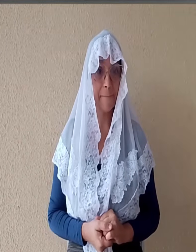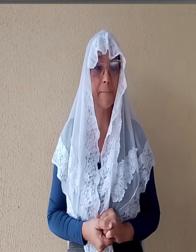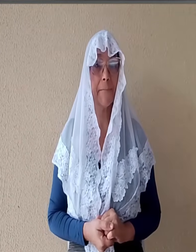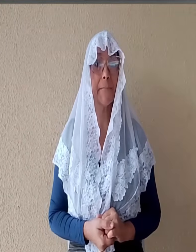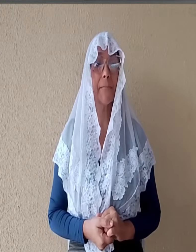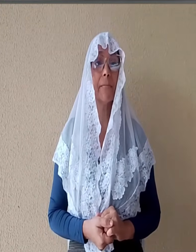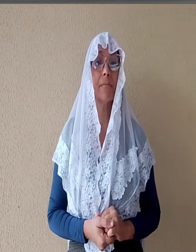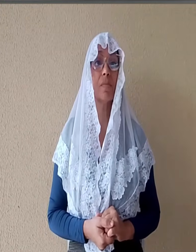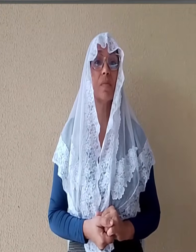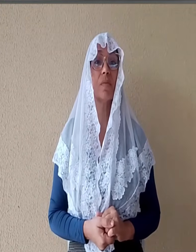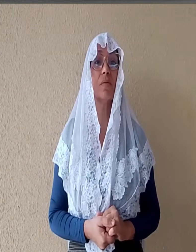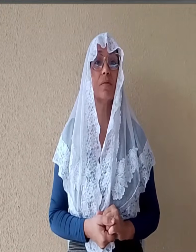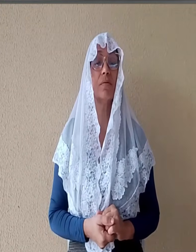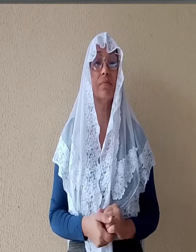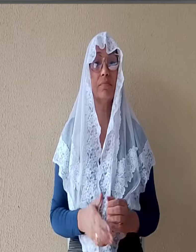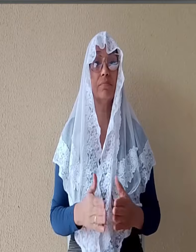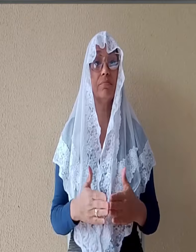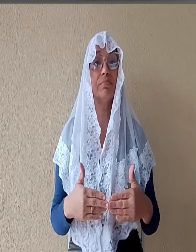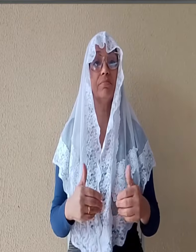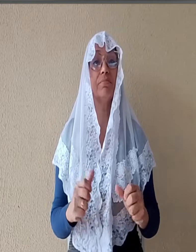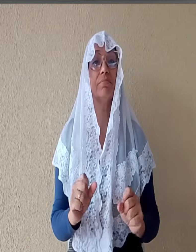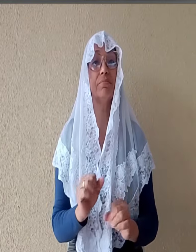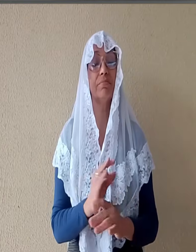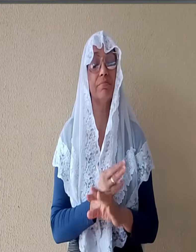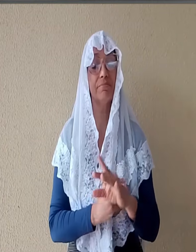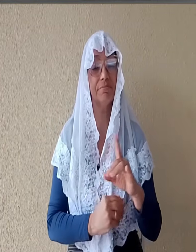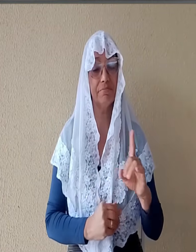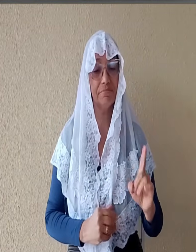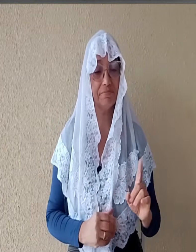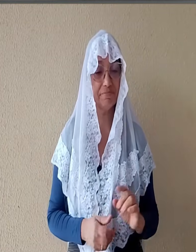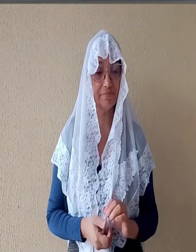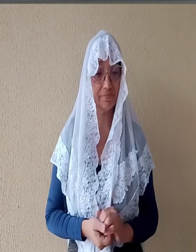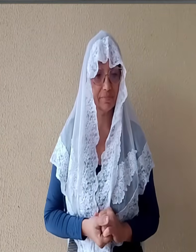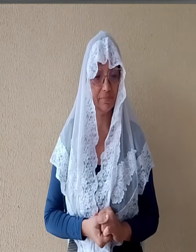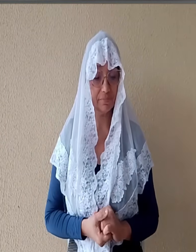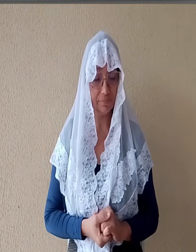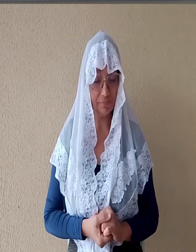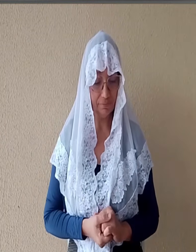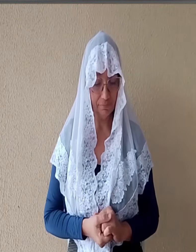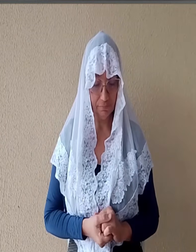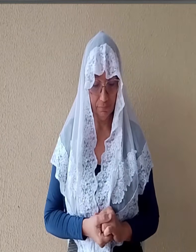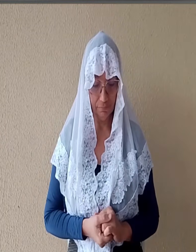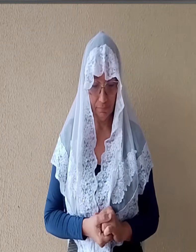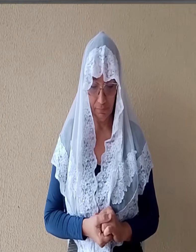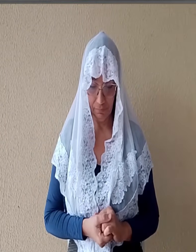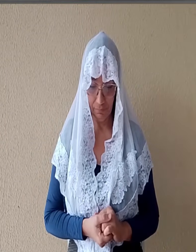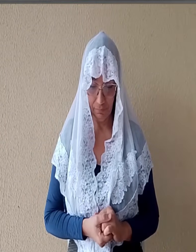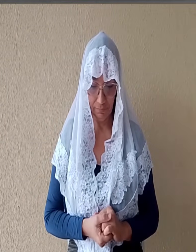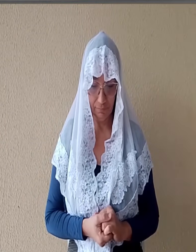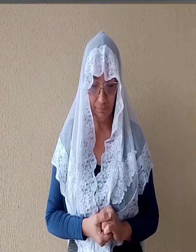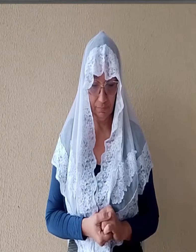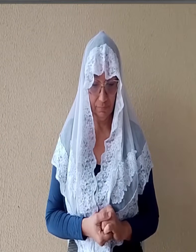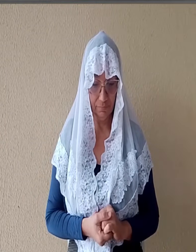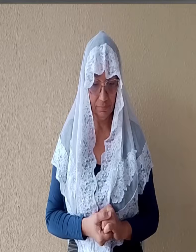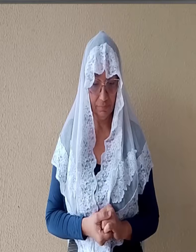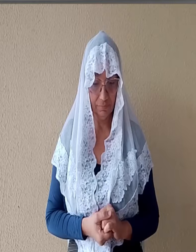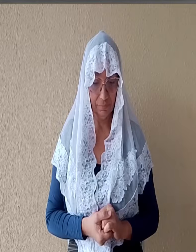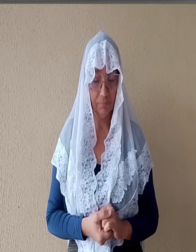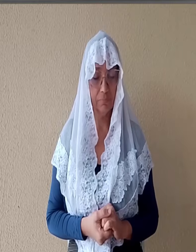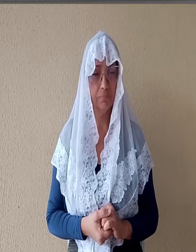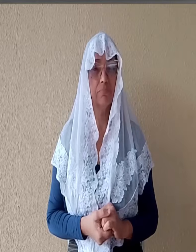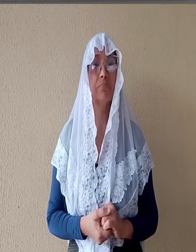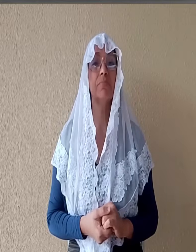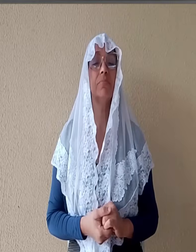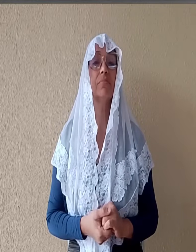E aqueles aonde estava, em todo lugar, sabendo o que acontece, bendito é o nome do Senhor, o Senhor vai mostrar